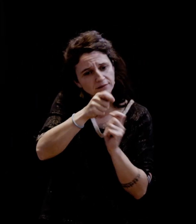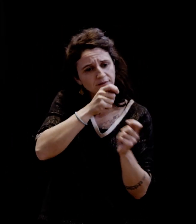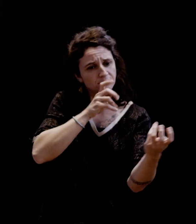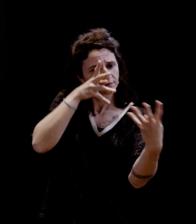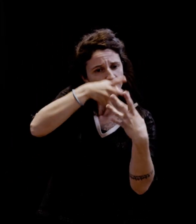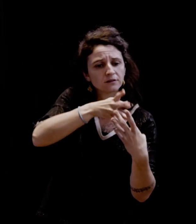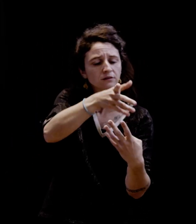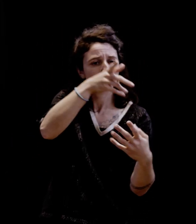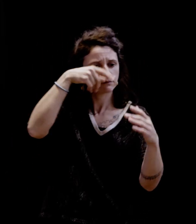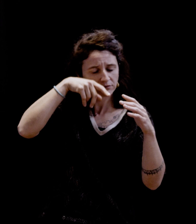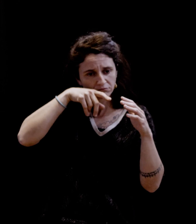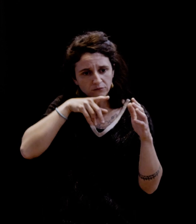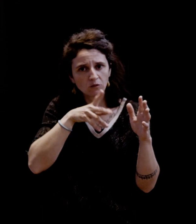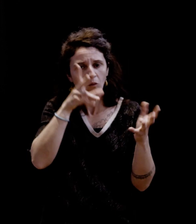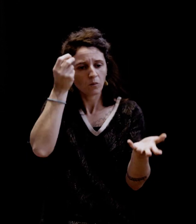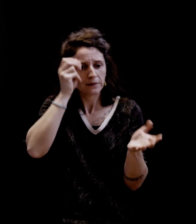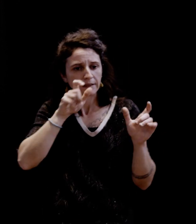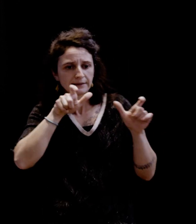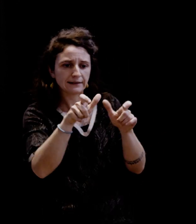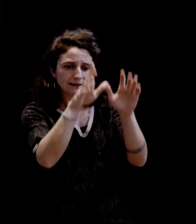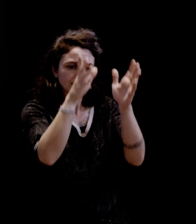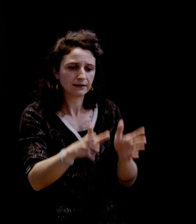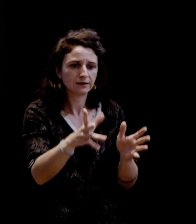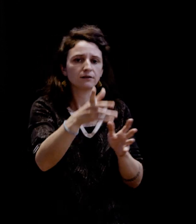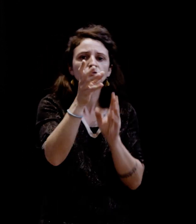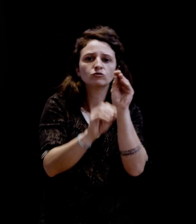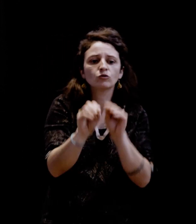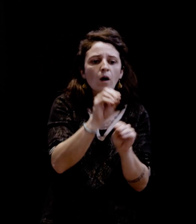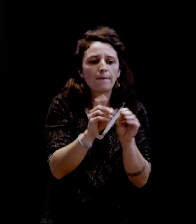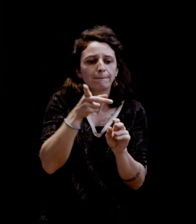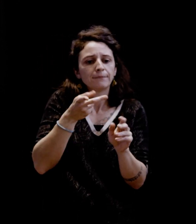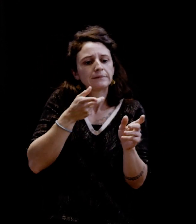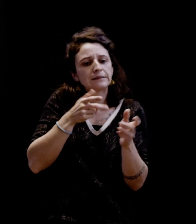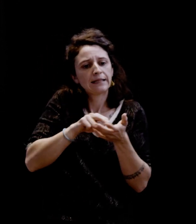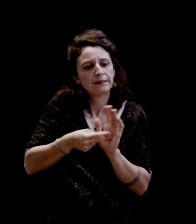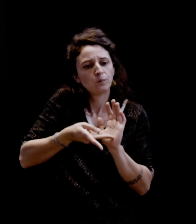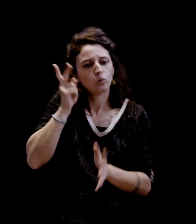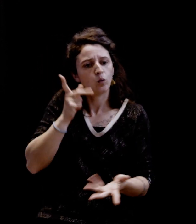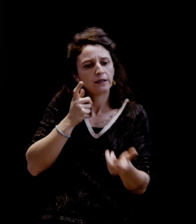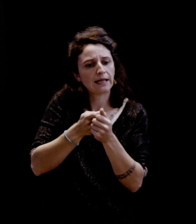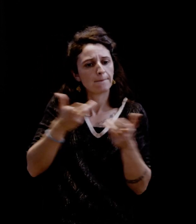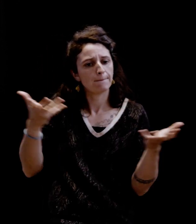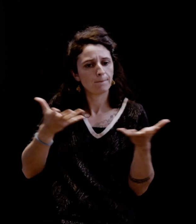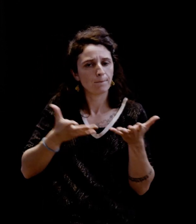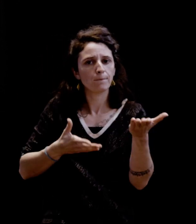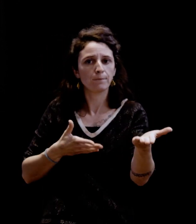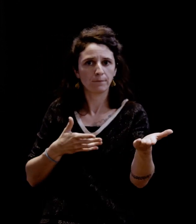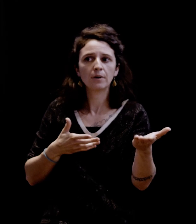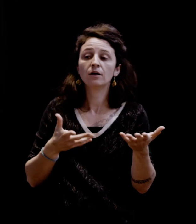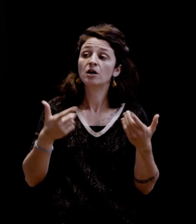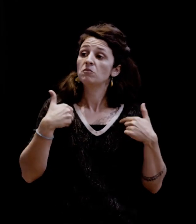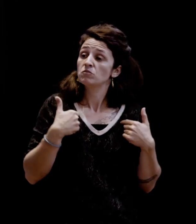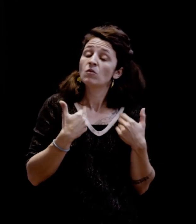et identifier le contour du soin qui va être le plus adapté au patient. Et moi, j'ai envie de dire qu'on fait des soins qui